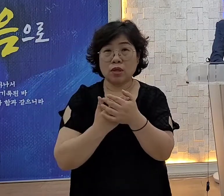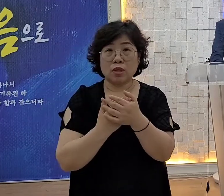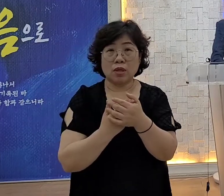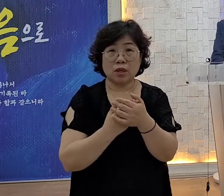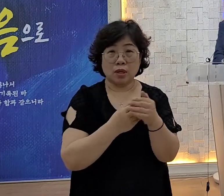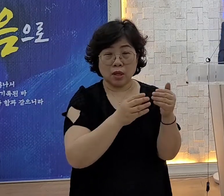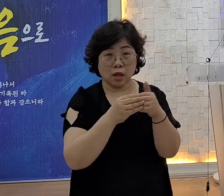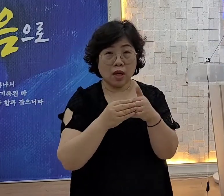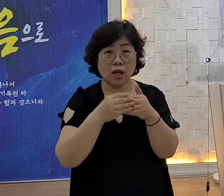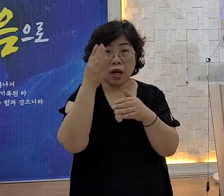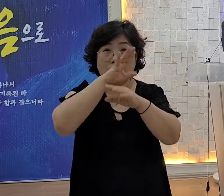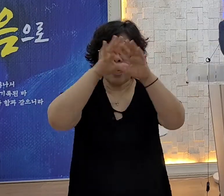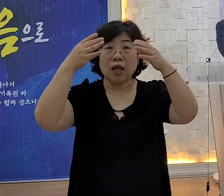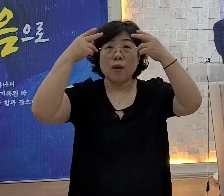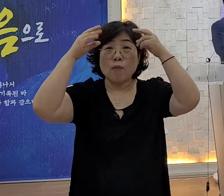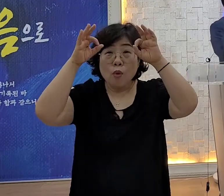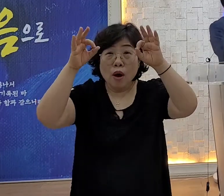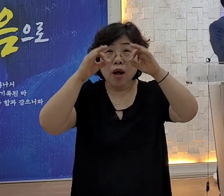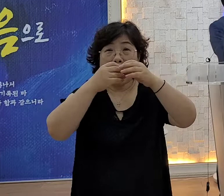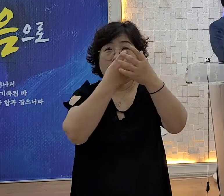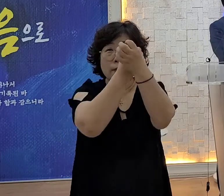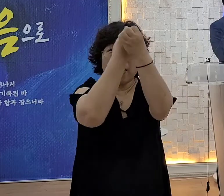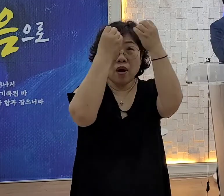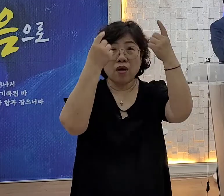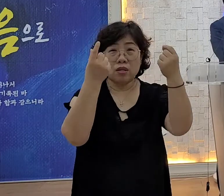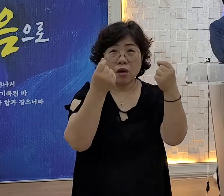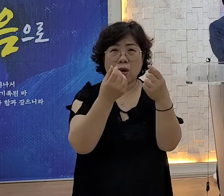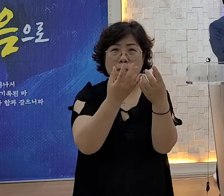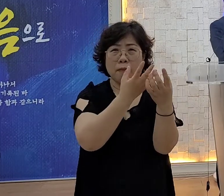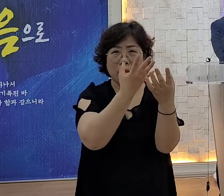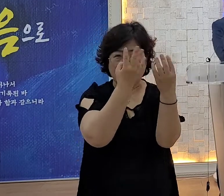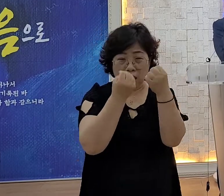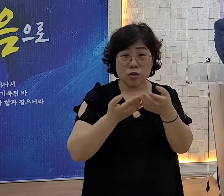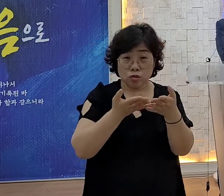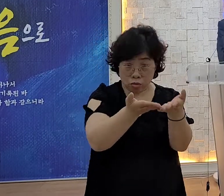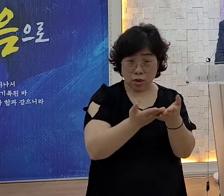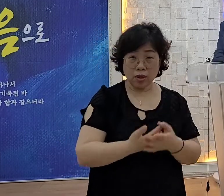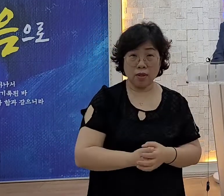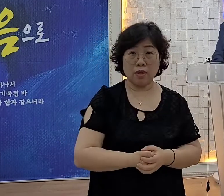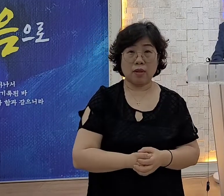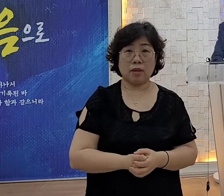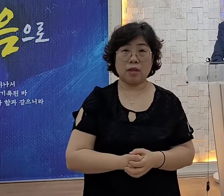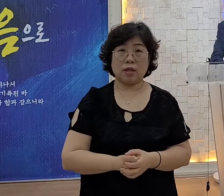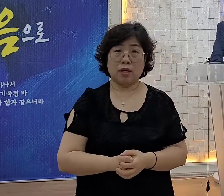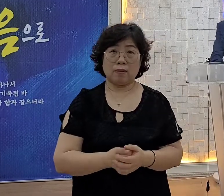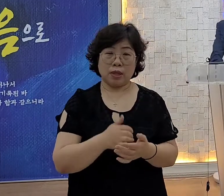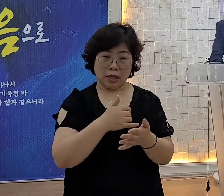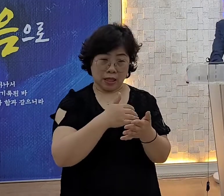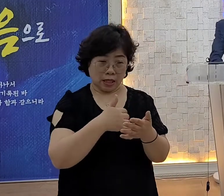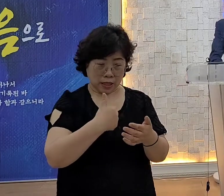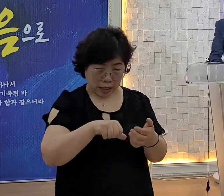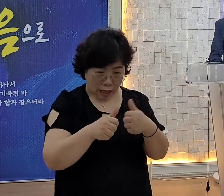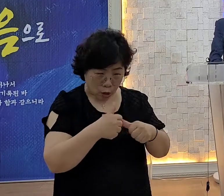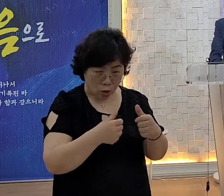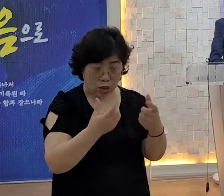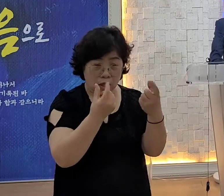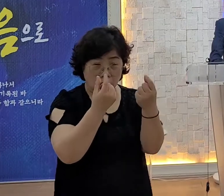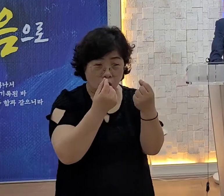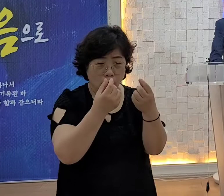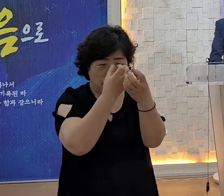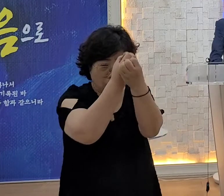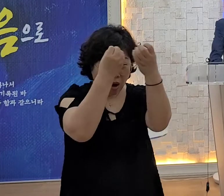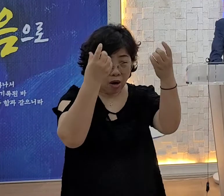말씀하고 그러니까 지금 하나님 지금 말 갖고 안 된다는 거예요. 아무리 무슨 말을 해도 지금 아브라함이 안 믿어요. 상속은 무슨